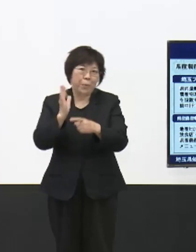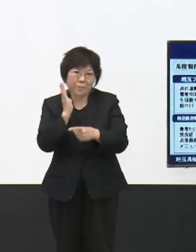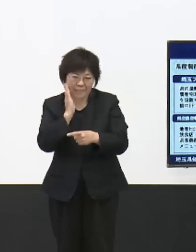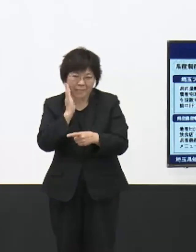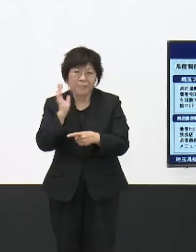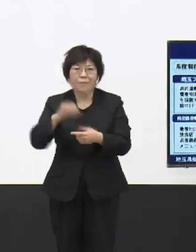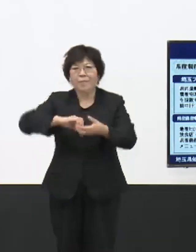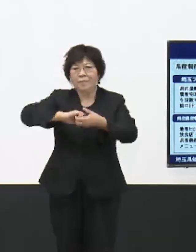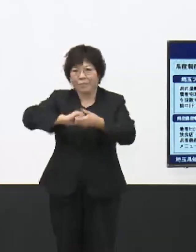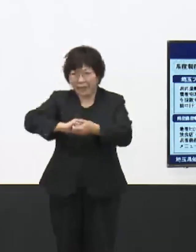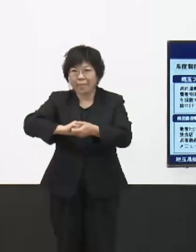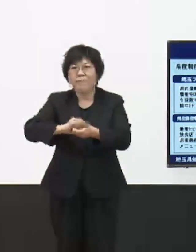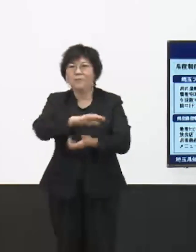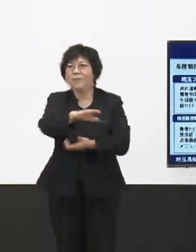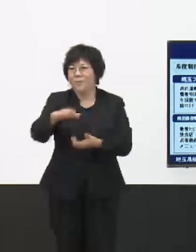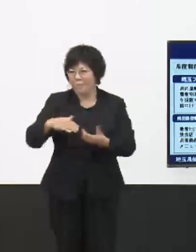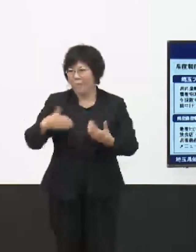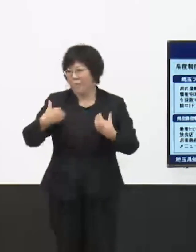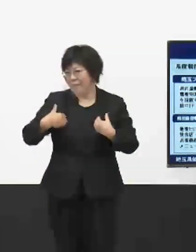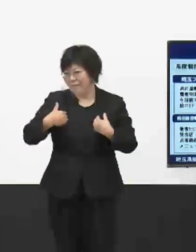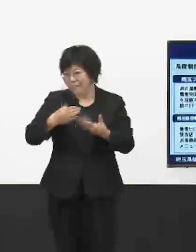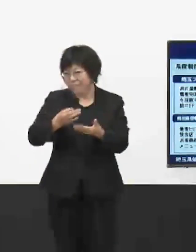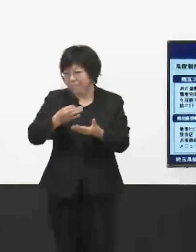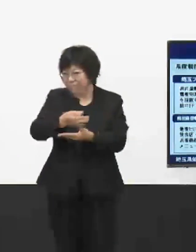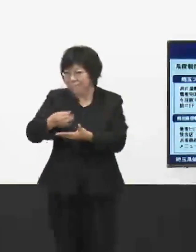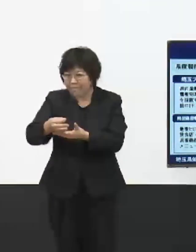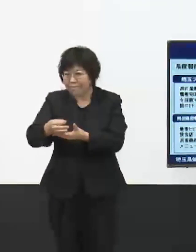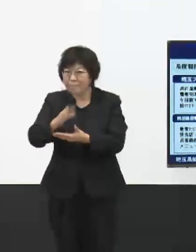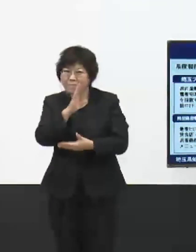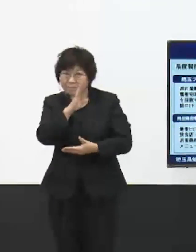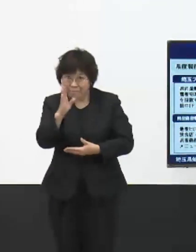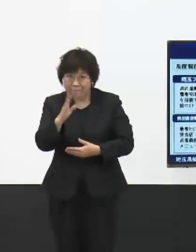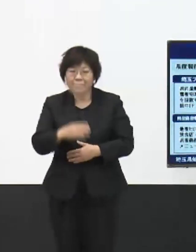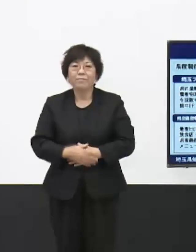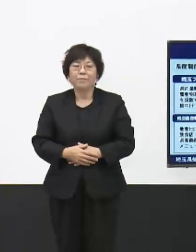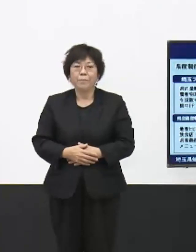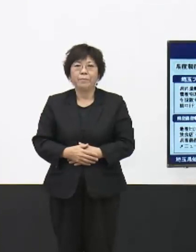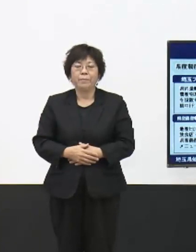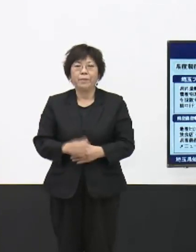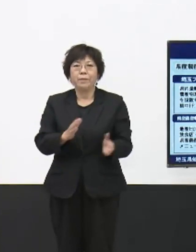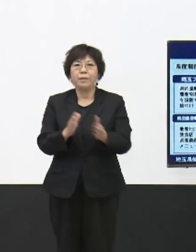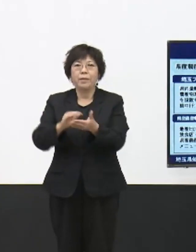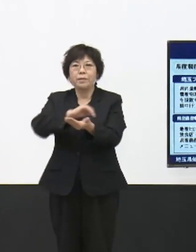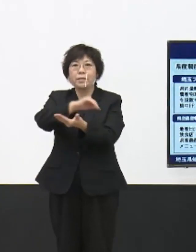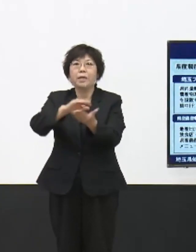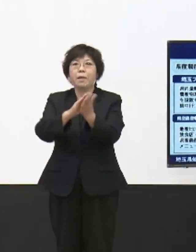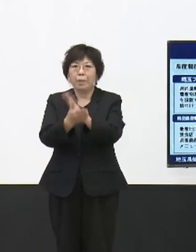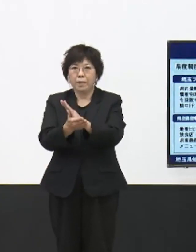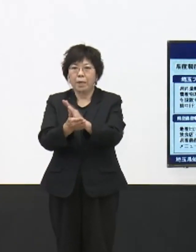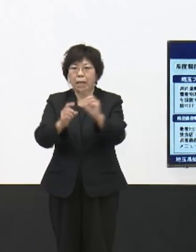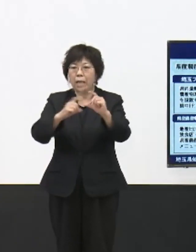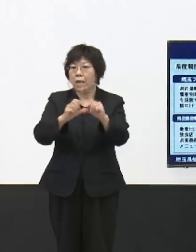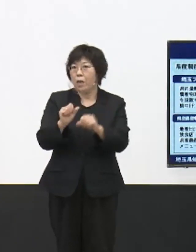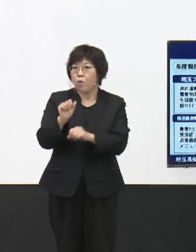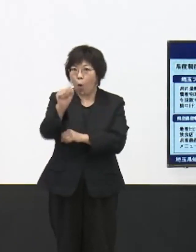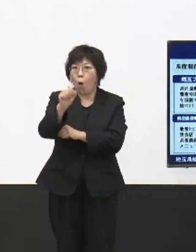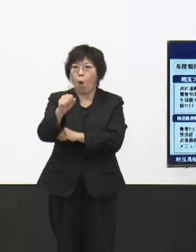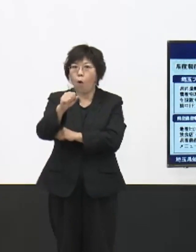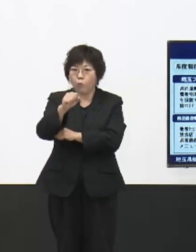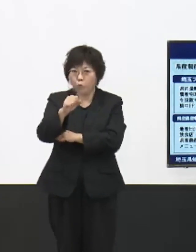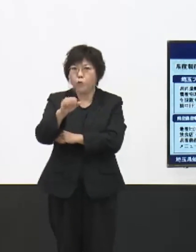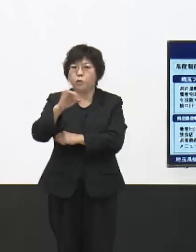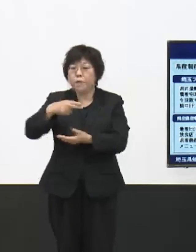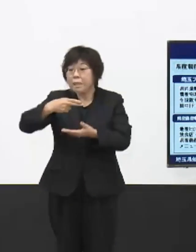ーツをぜひお楽しみをいただきたいと思います。なお、埼玉県 GoTo イートキャンペーンにおきましては